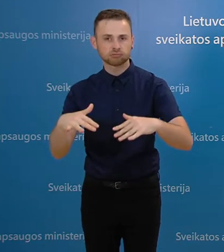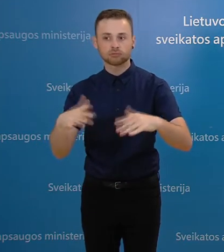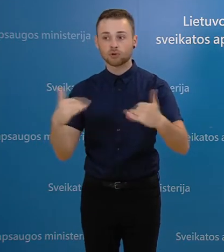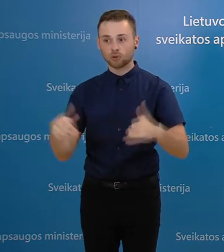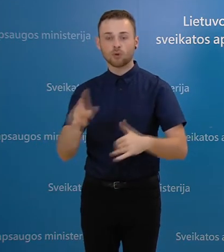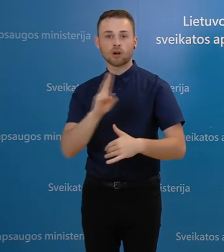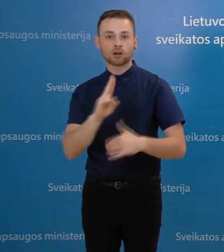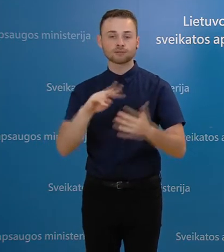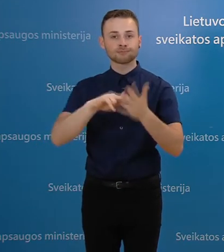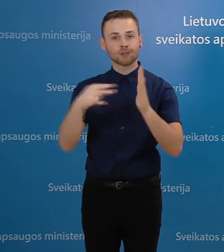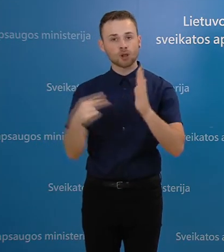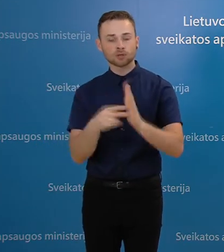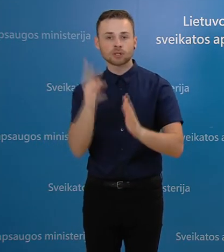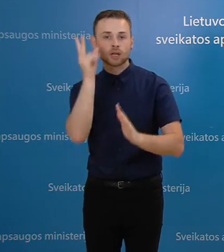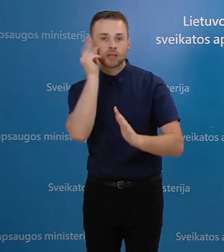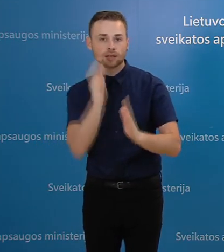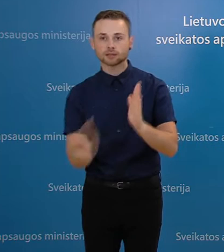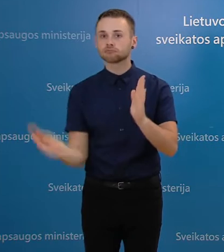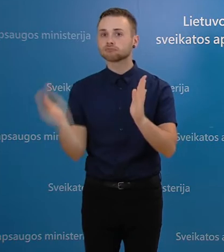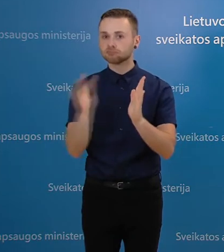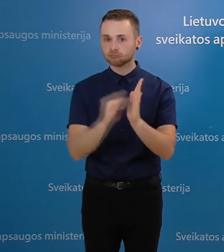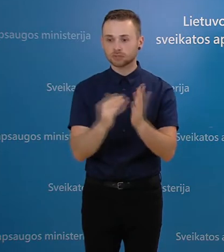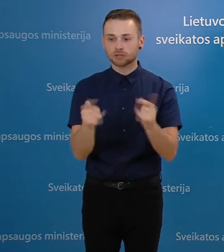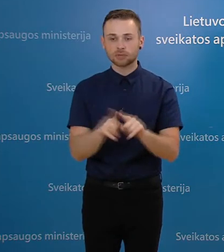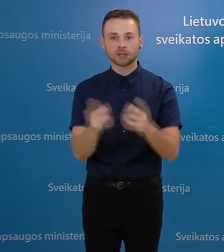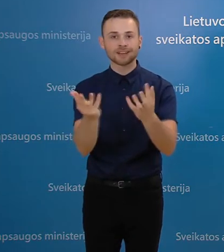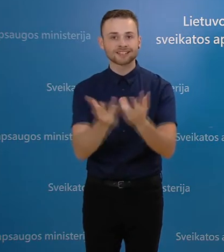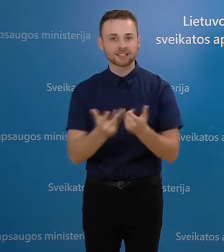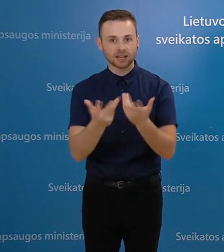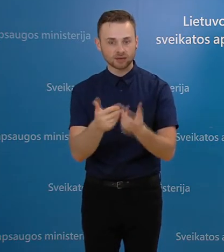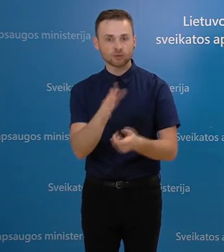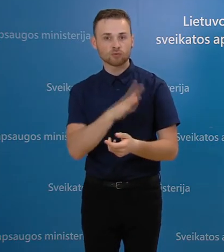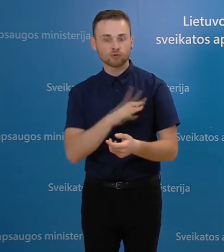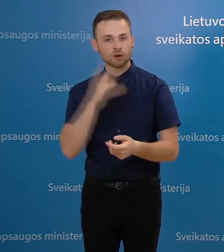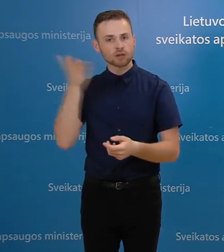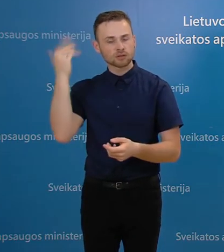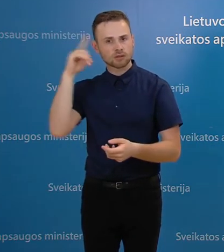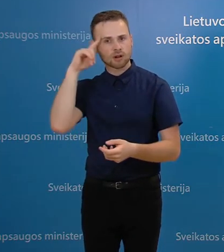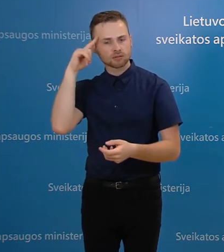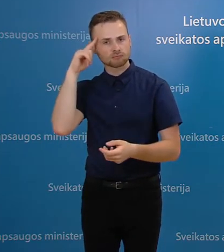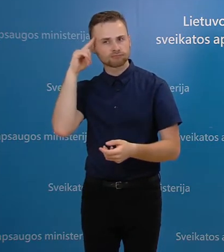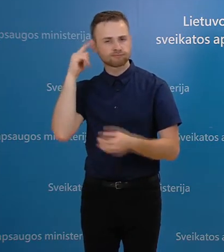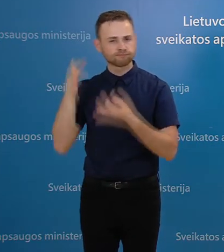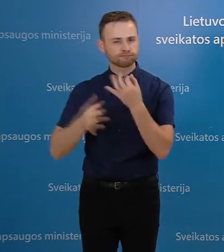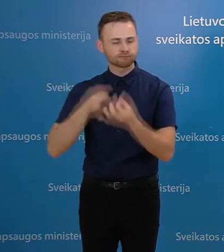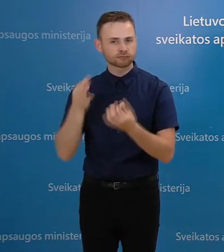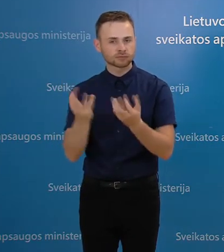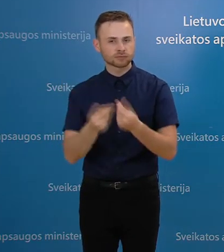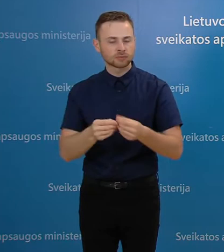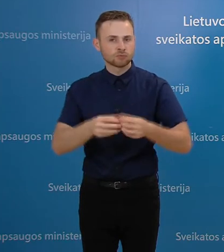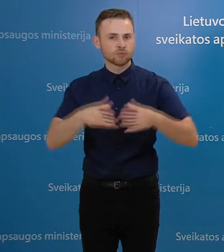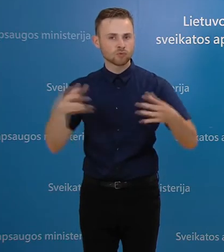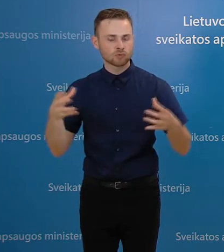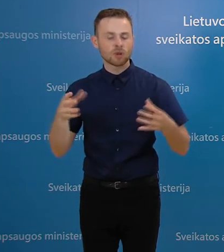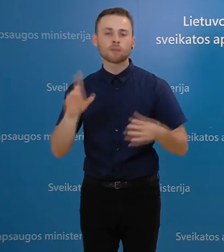yra, tas tam tikras skaičiaus didinimas jau yra anksčiau svarstytas, pristatytas. Aišku, gali būti